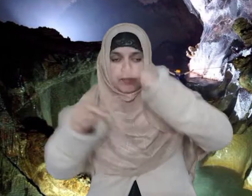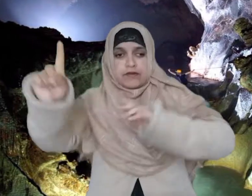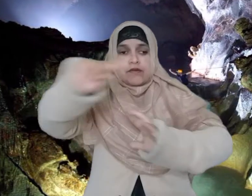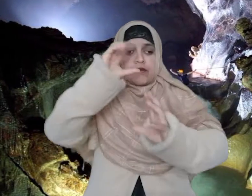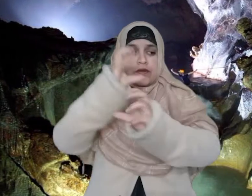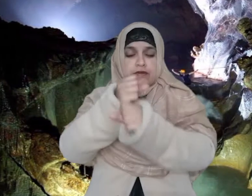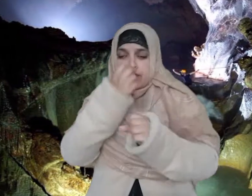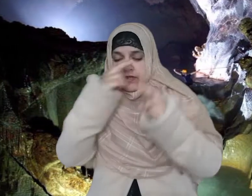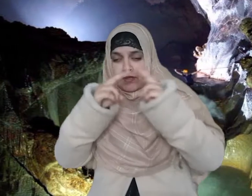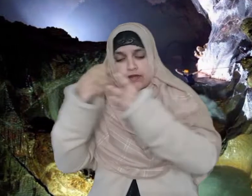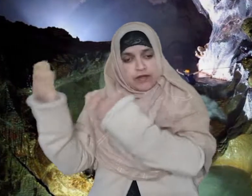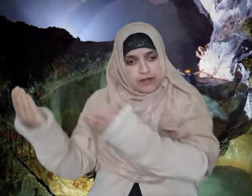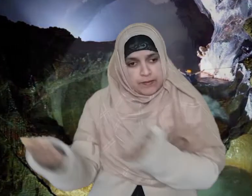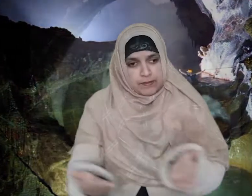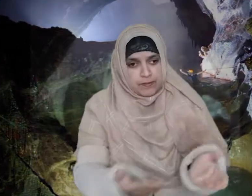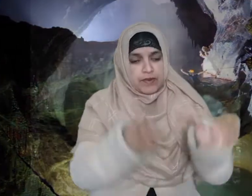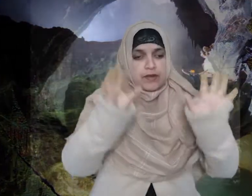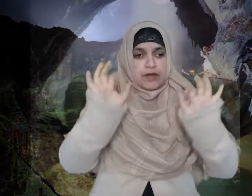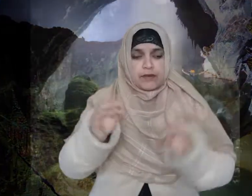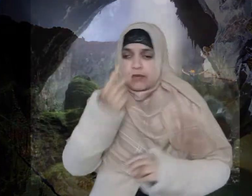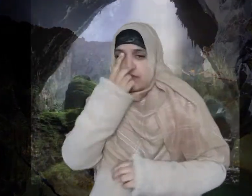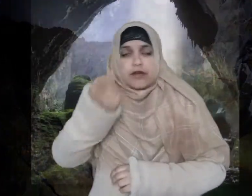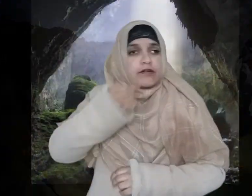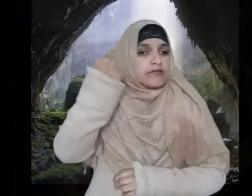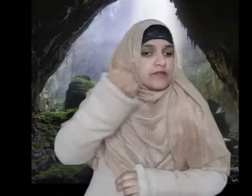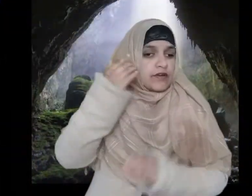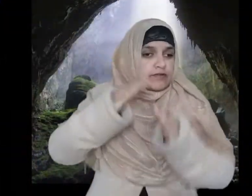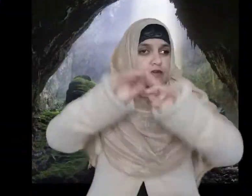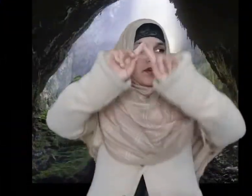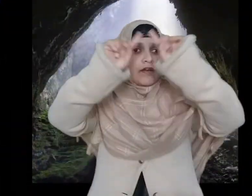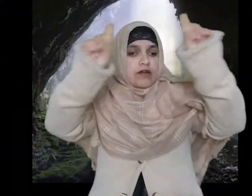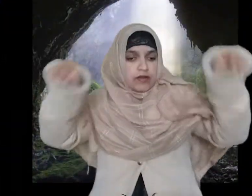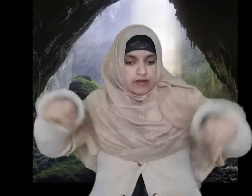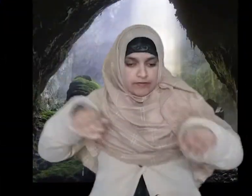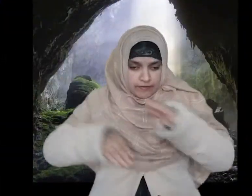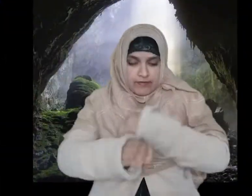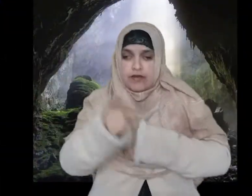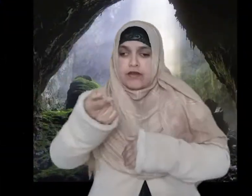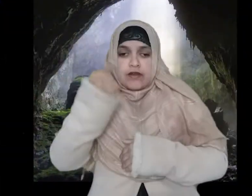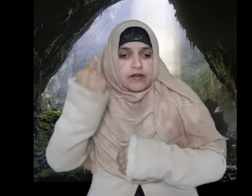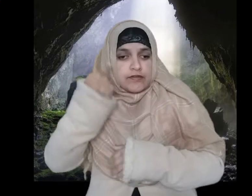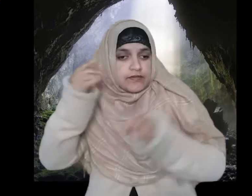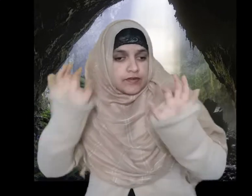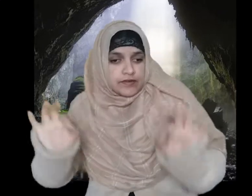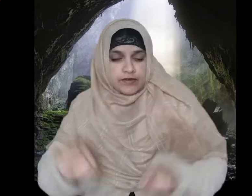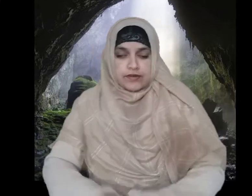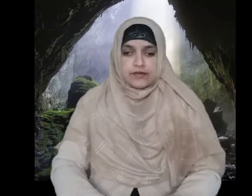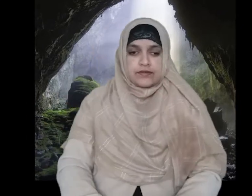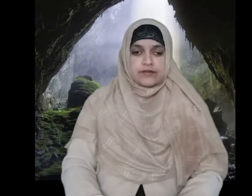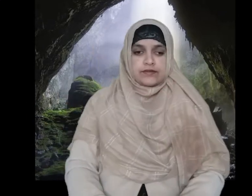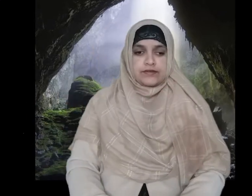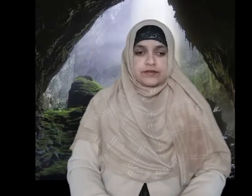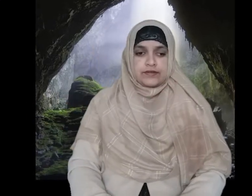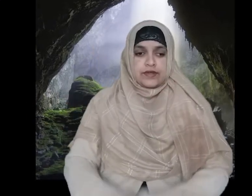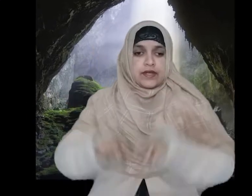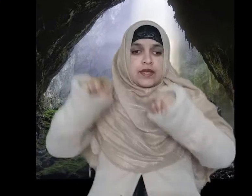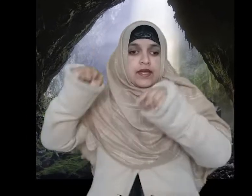کی اونچائی 660 فٹ ہے اور اس کی چوڑائی 490 میل ہے۔ یہ غار اتنا بڑا ہے کہ 40 بلند و